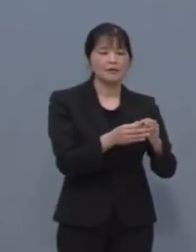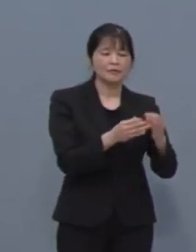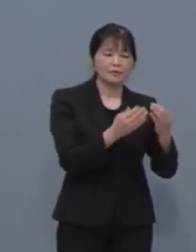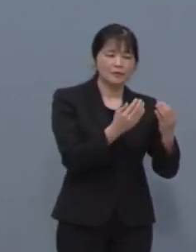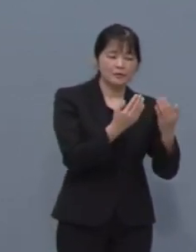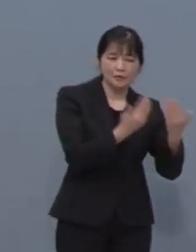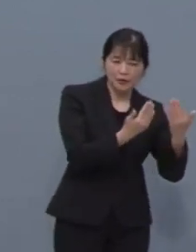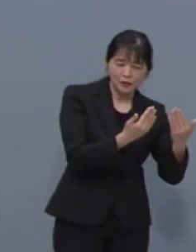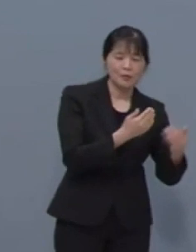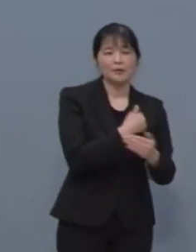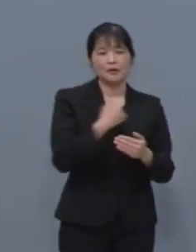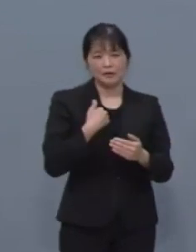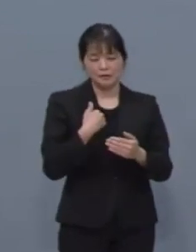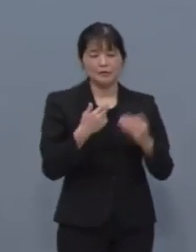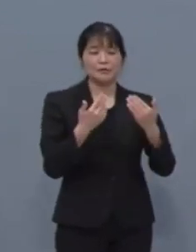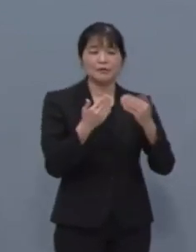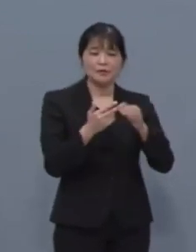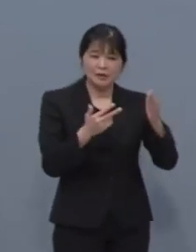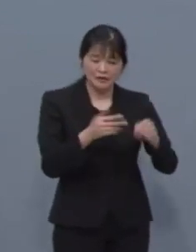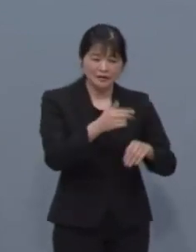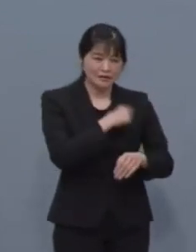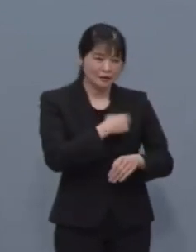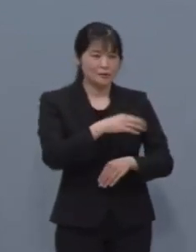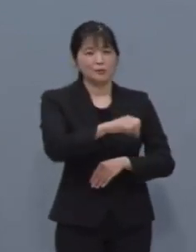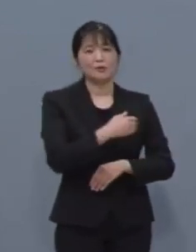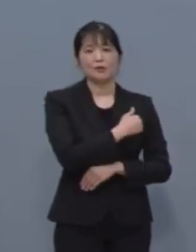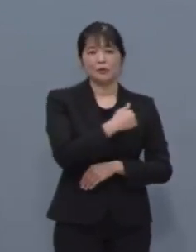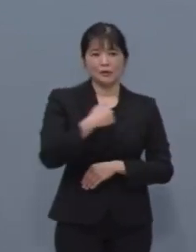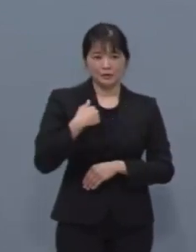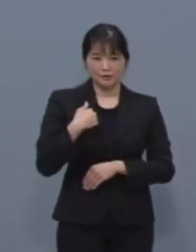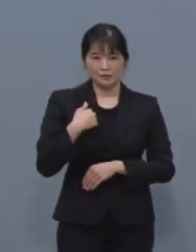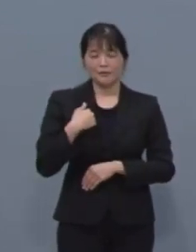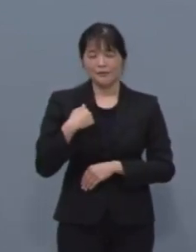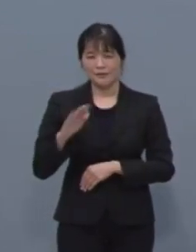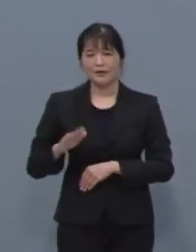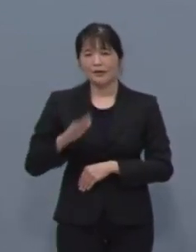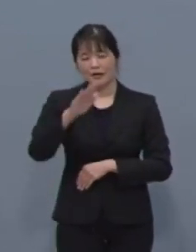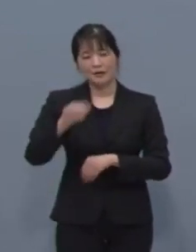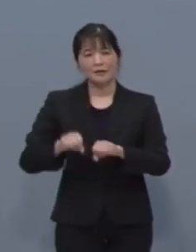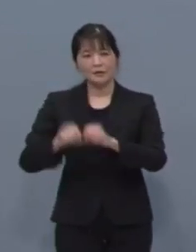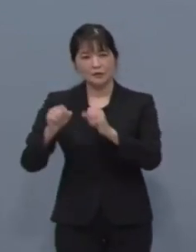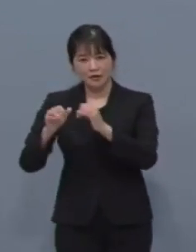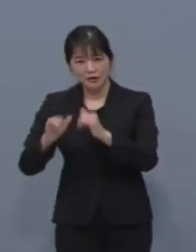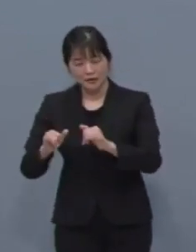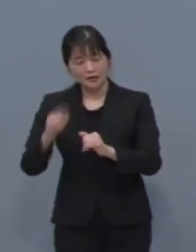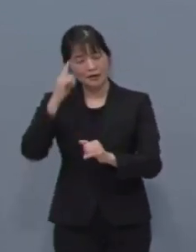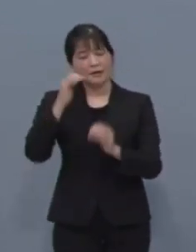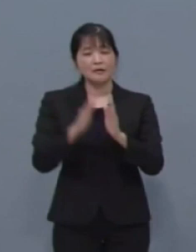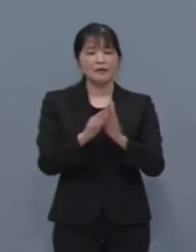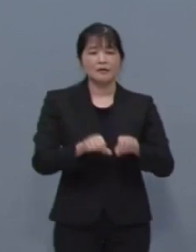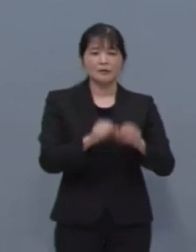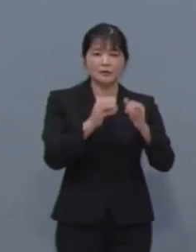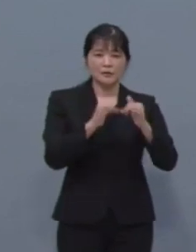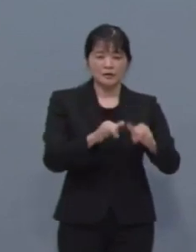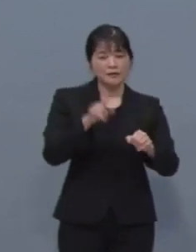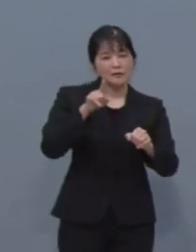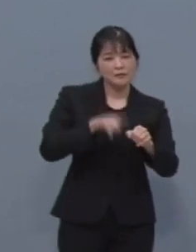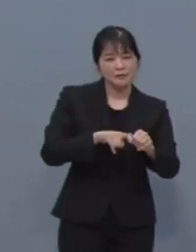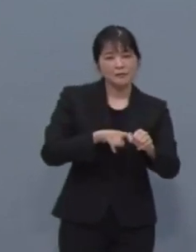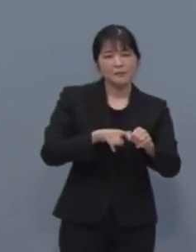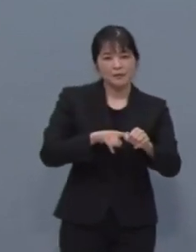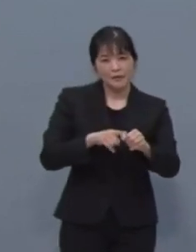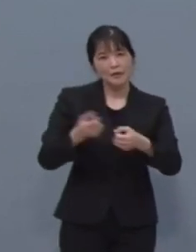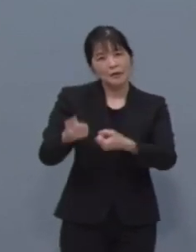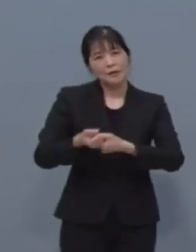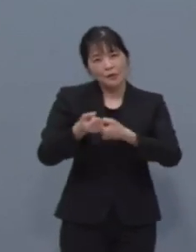子カモシカ資格も取得できますまた発達障害や精神障害のある方のために農業公社を広々